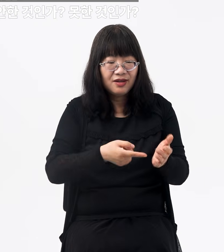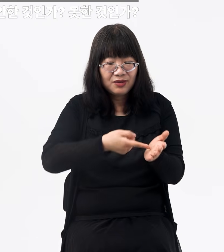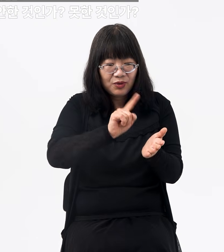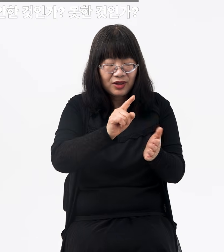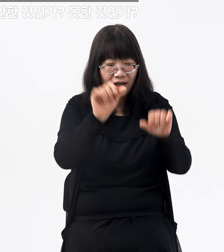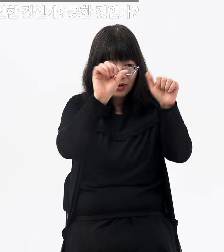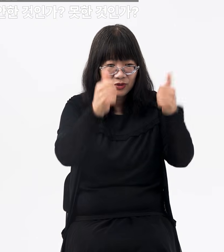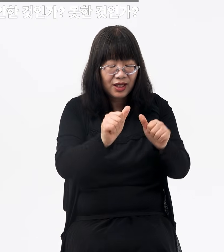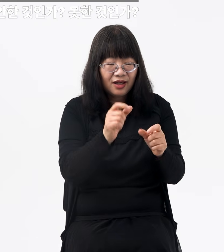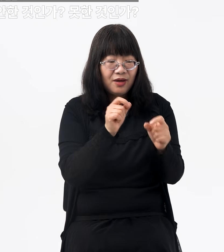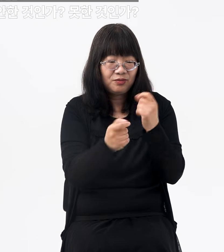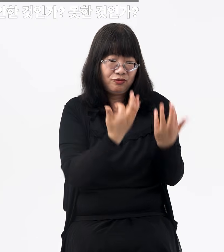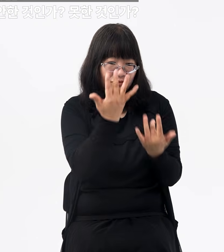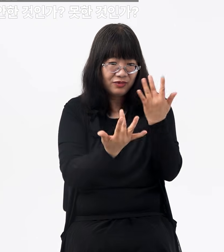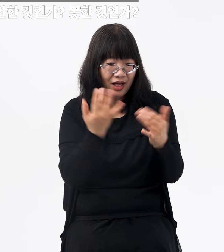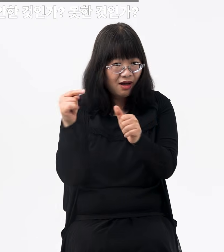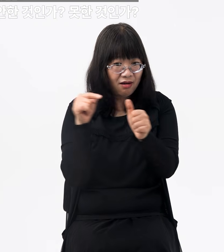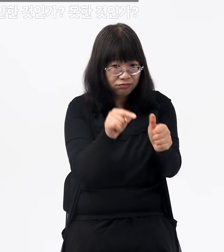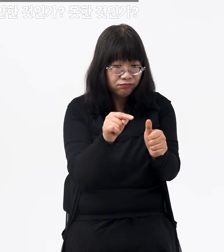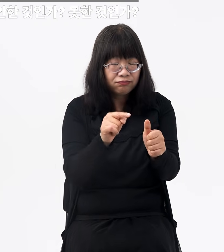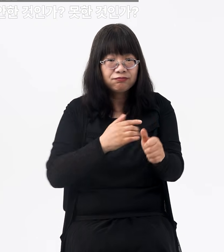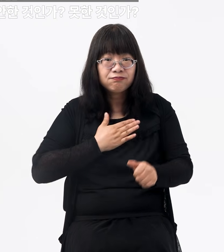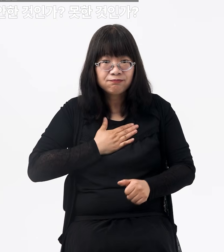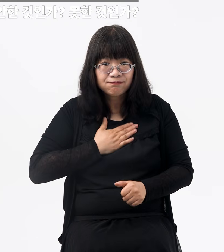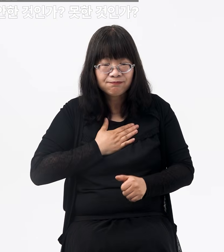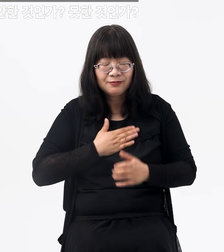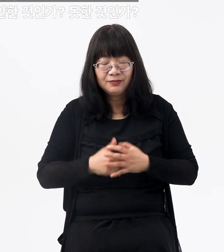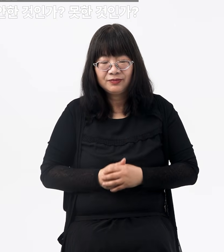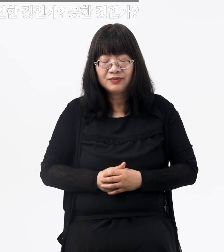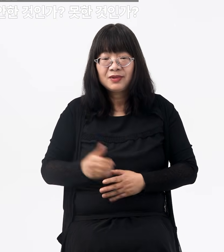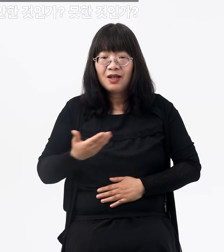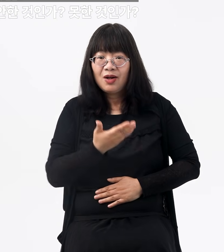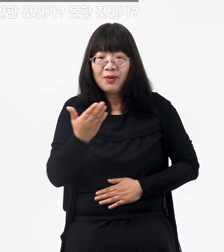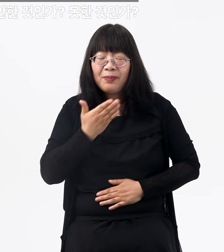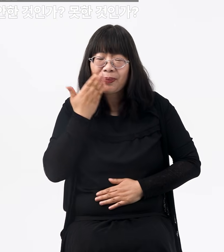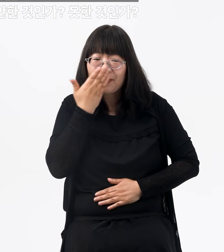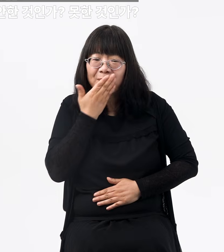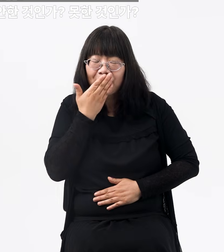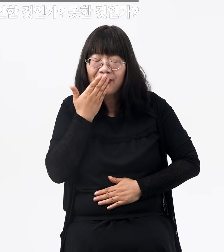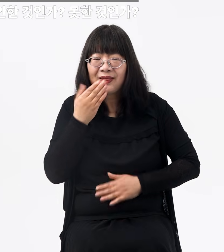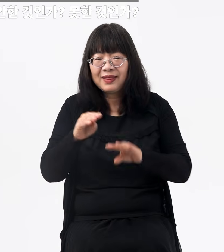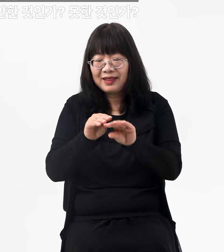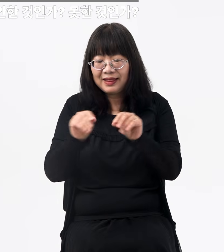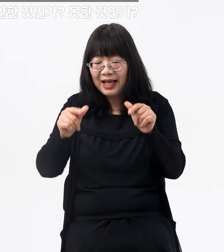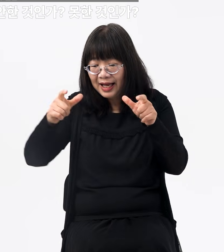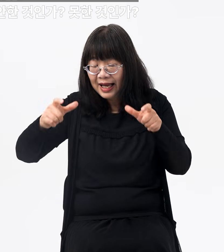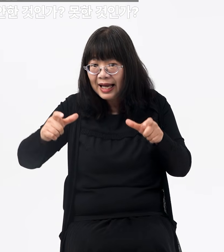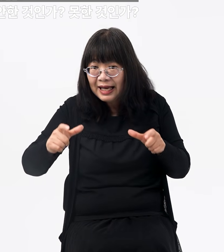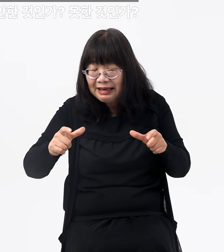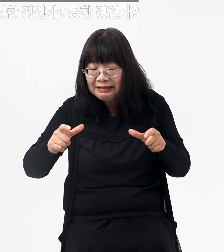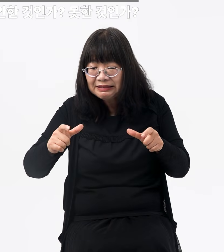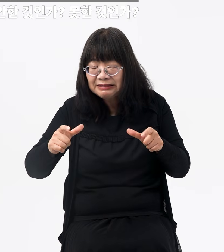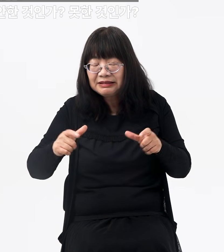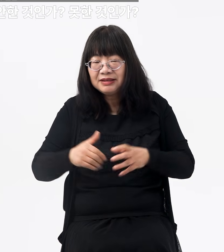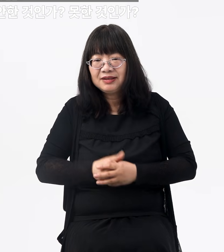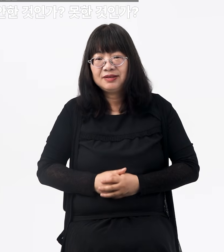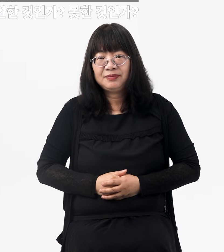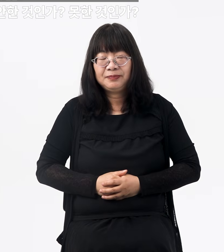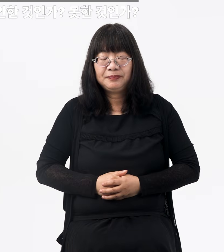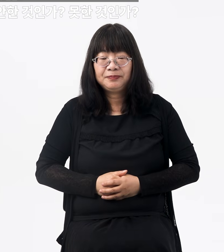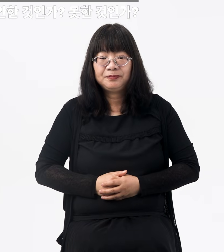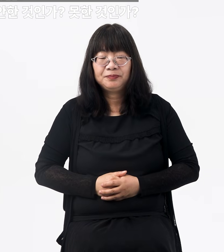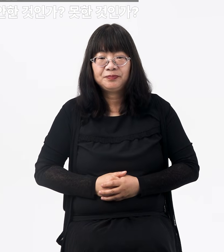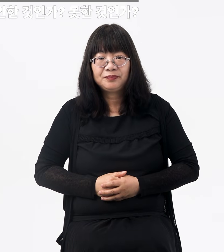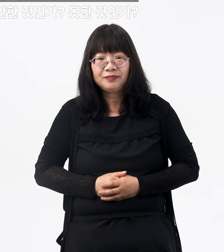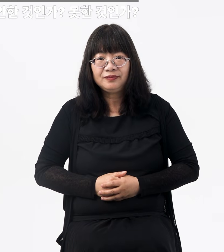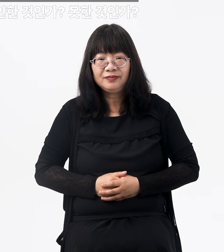불사를 것이니라. 여러분, 가나안이라는 공간은 진공